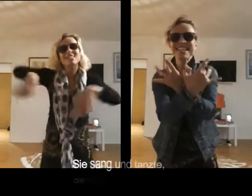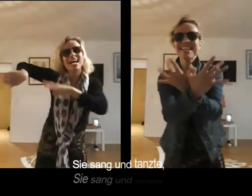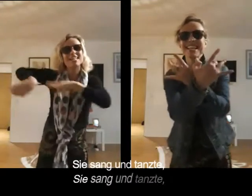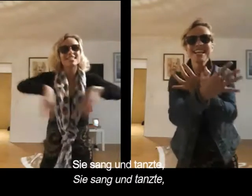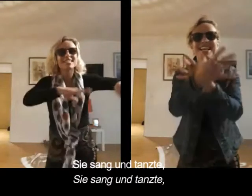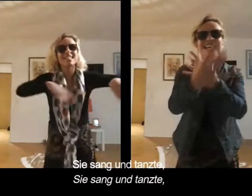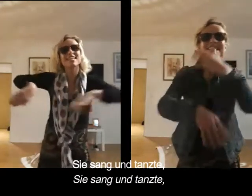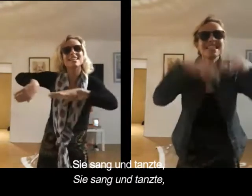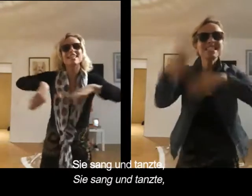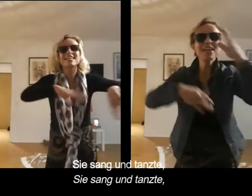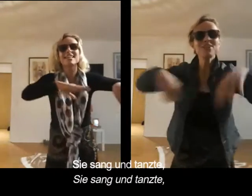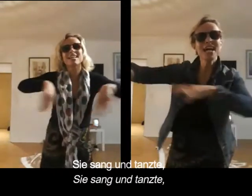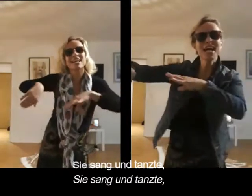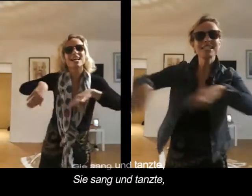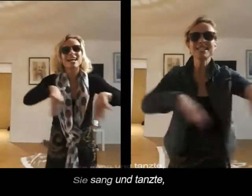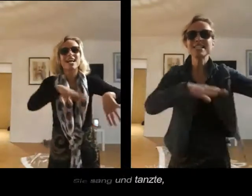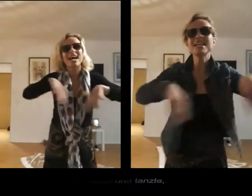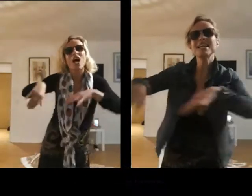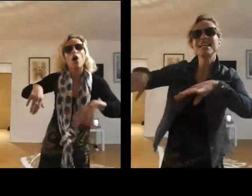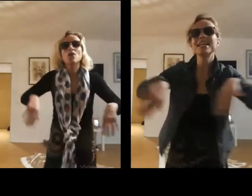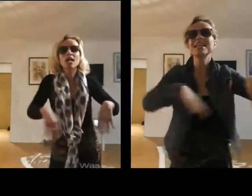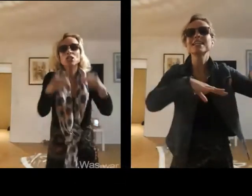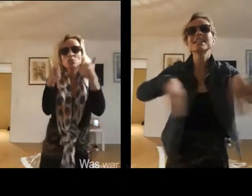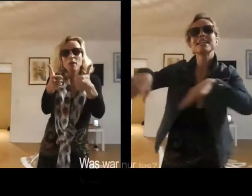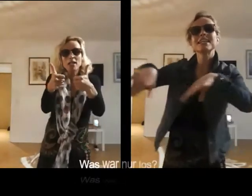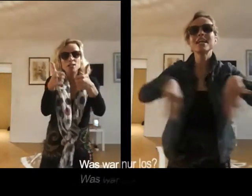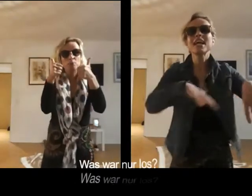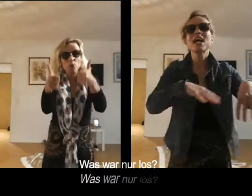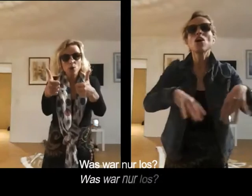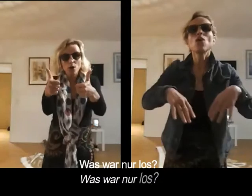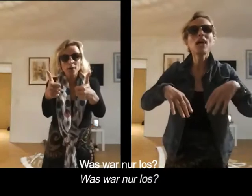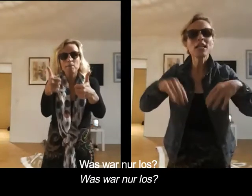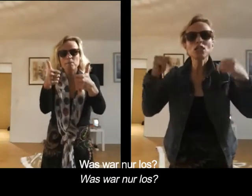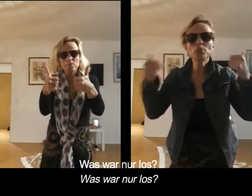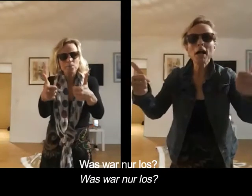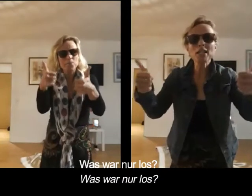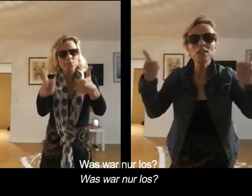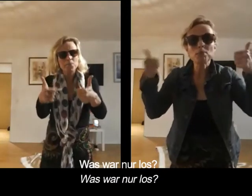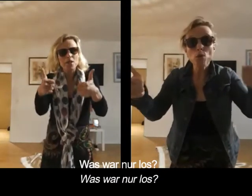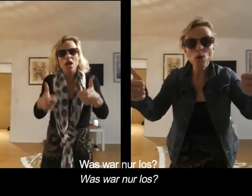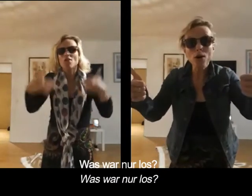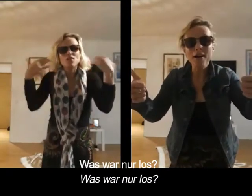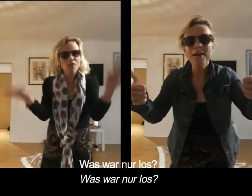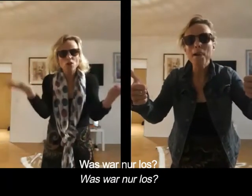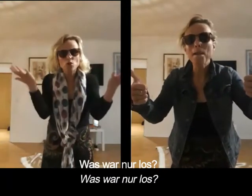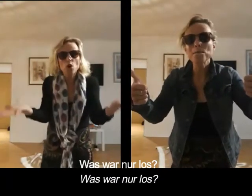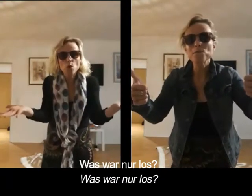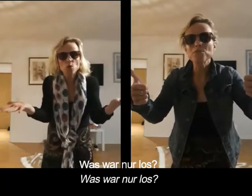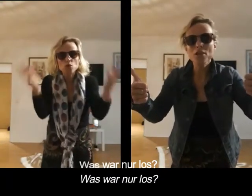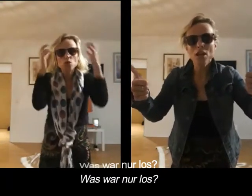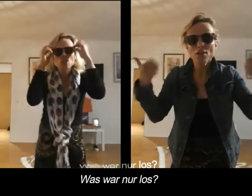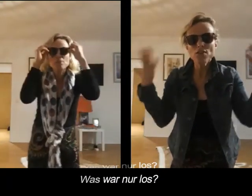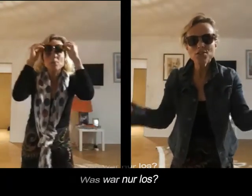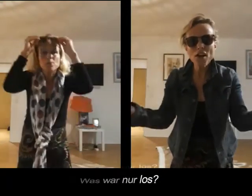sah und tanzte Und hatte Spaß pur Was war nun